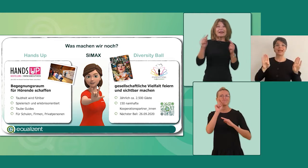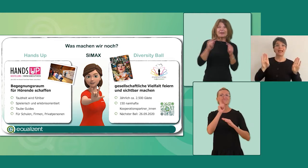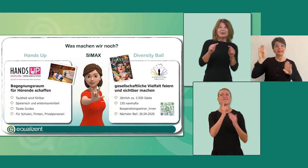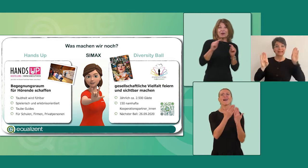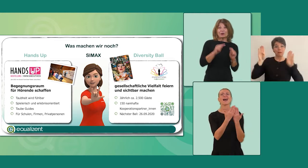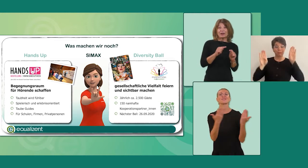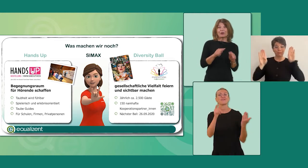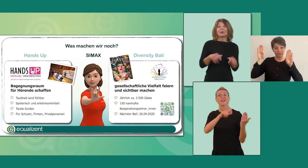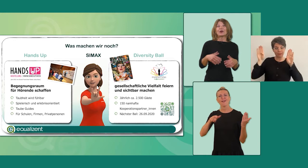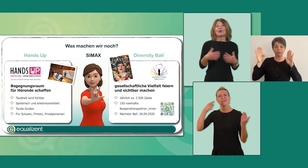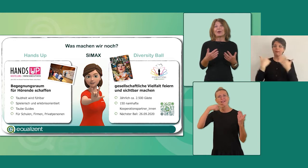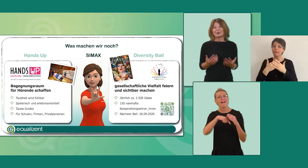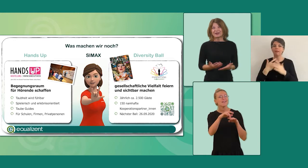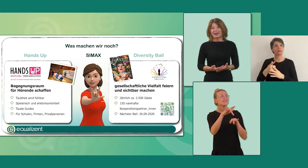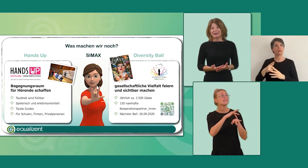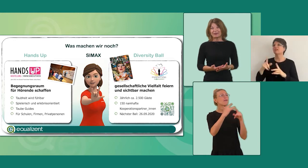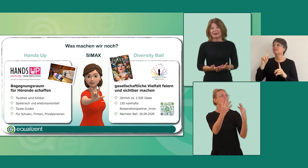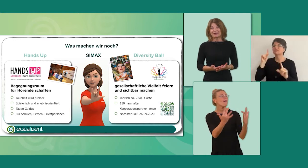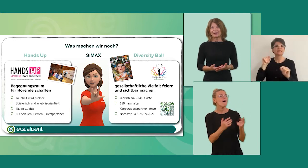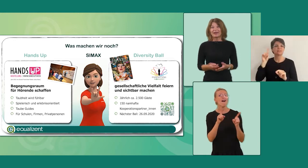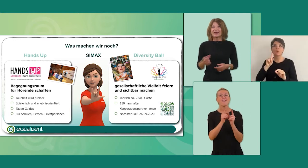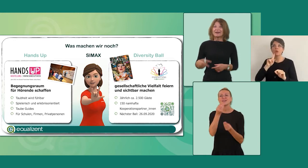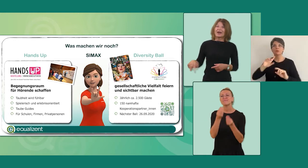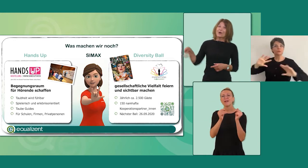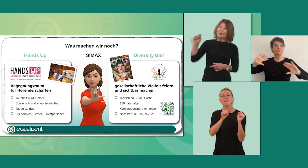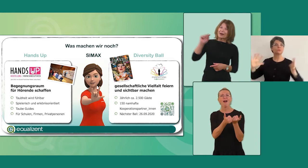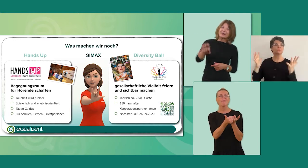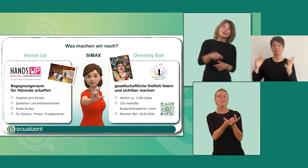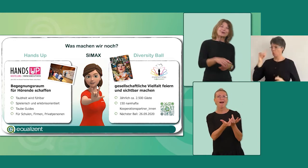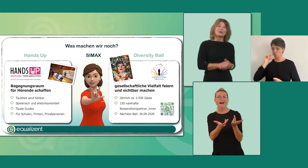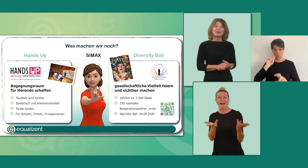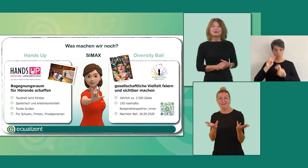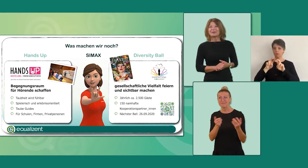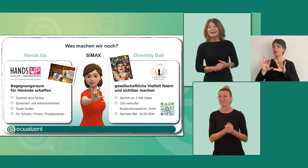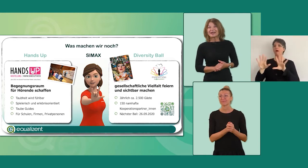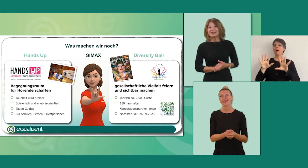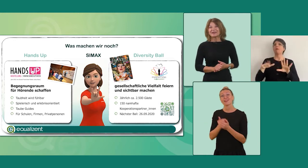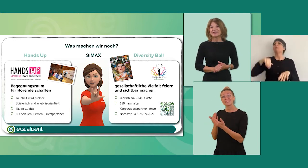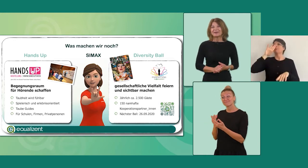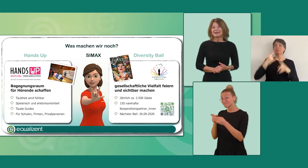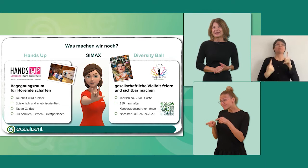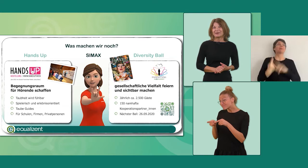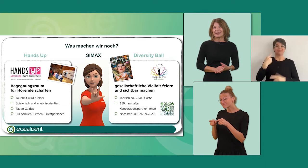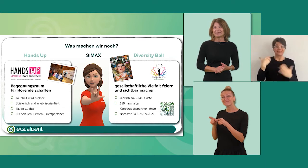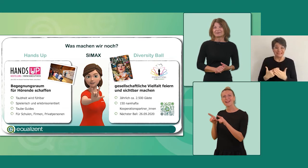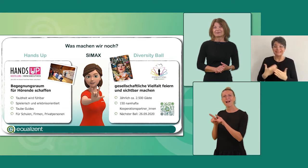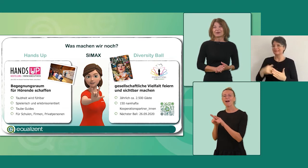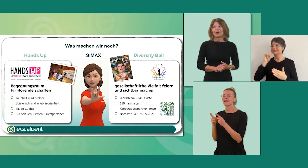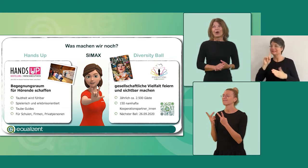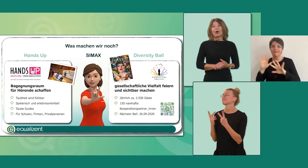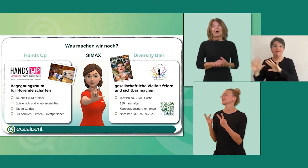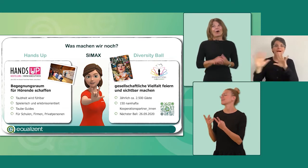wir eine Erlebnisausstellung über Gehörlosigkeit entwickelt, in der hörende Personen spielerisch sensibilisiert werden.